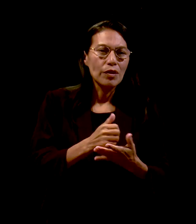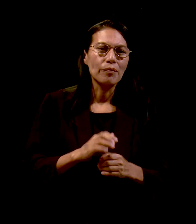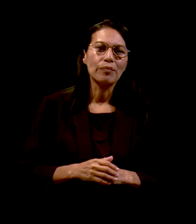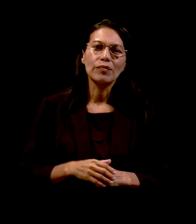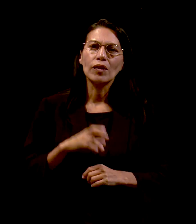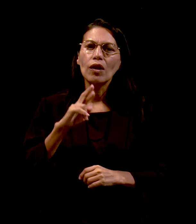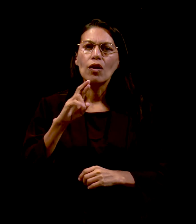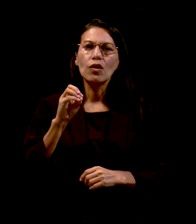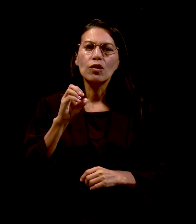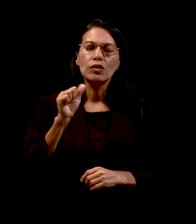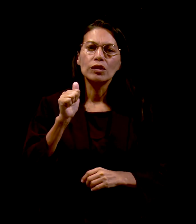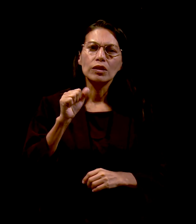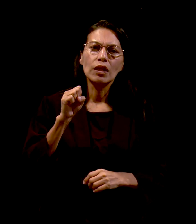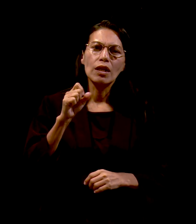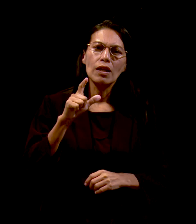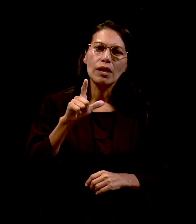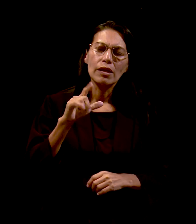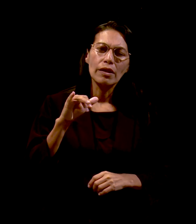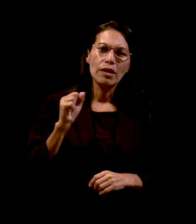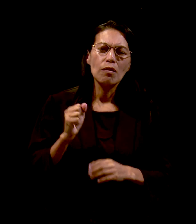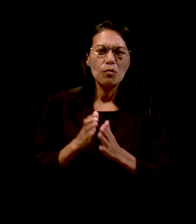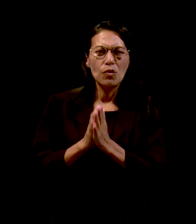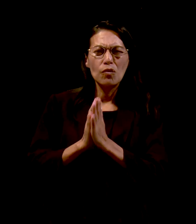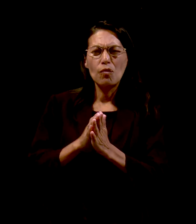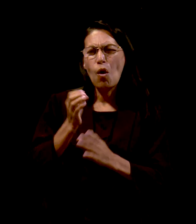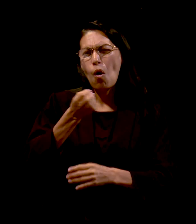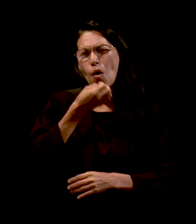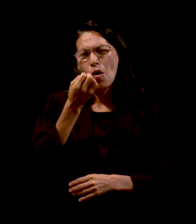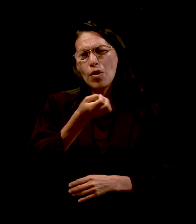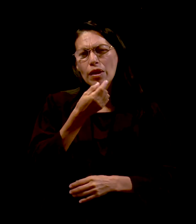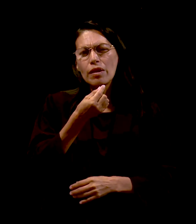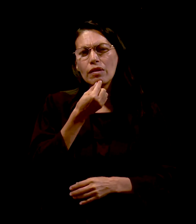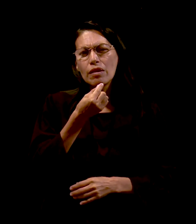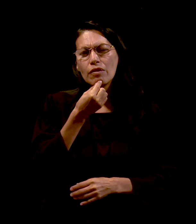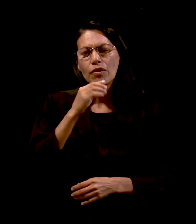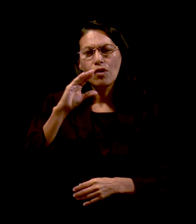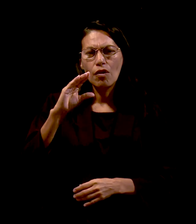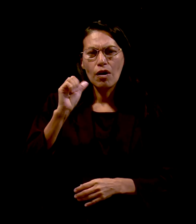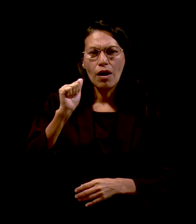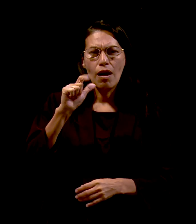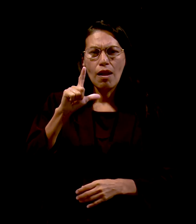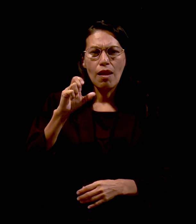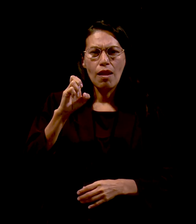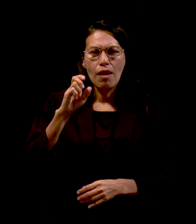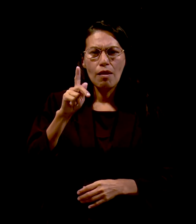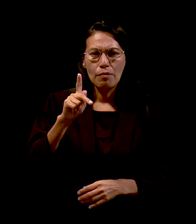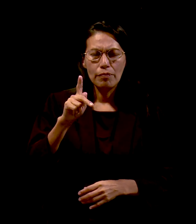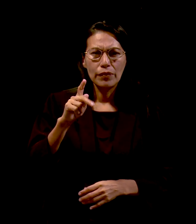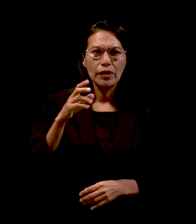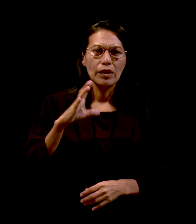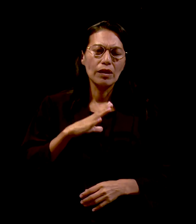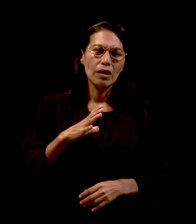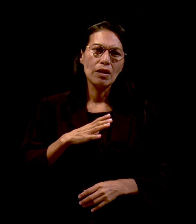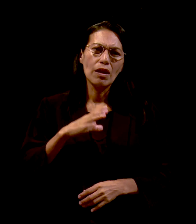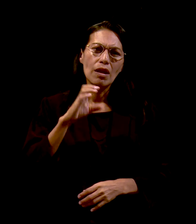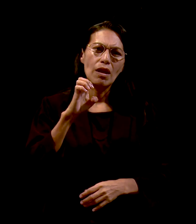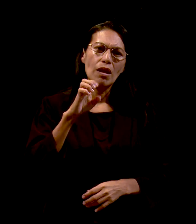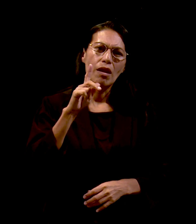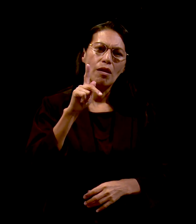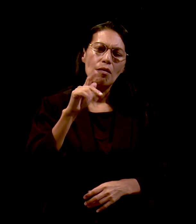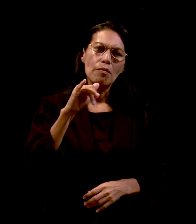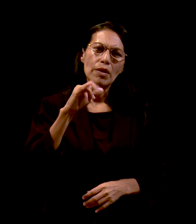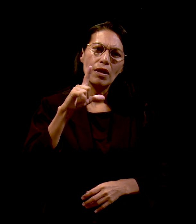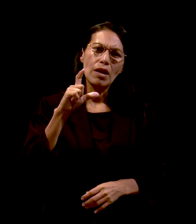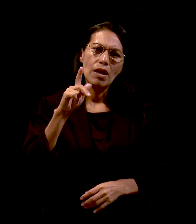oración por un niño de 13 años está con epilepsia se llama cale vázquez vamos a estar orando por caleb